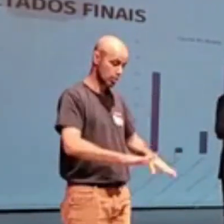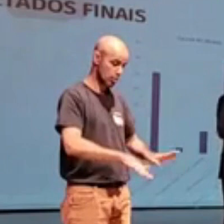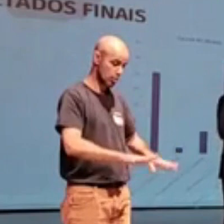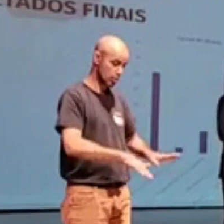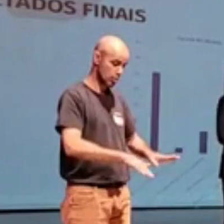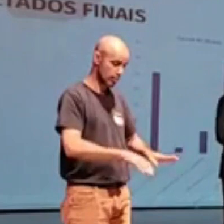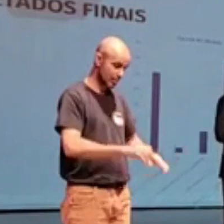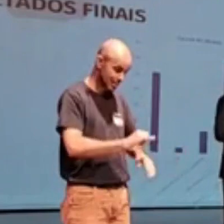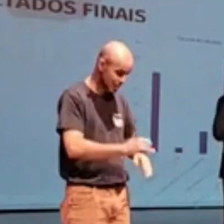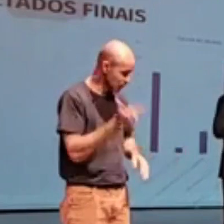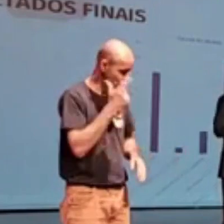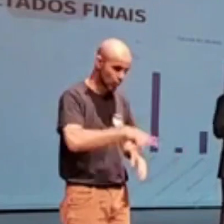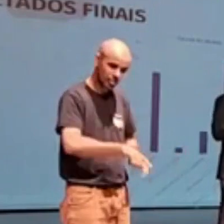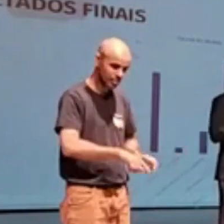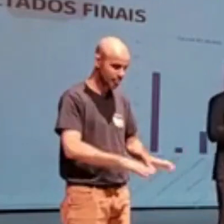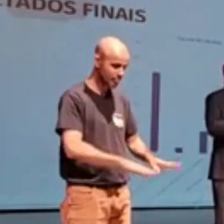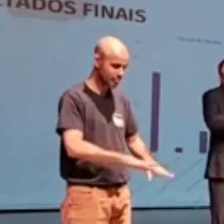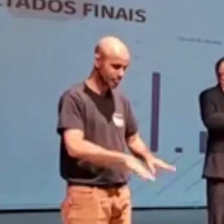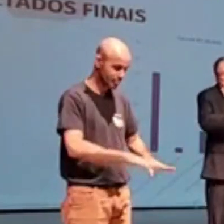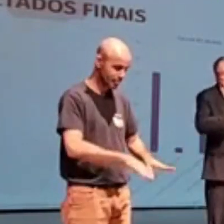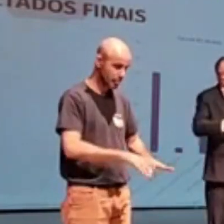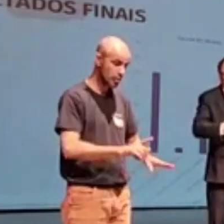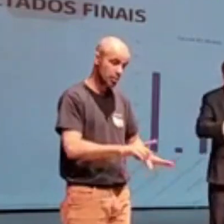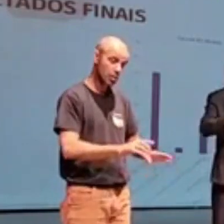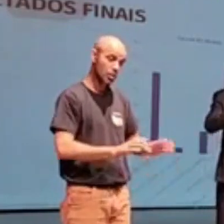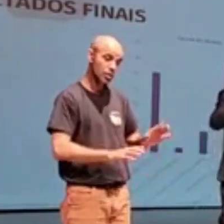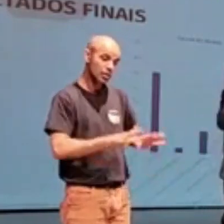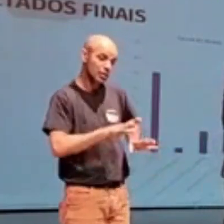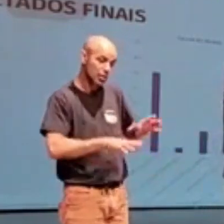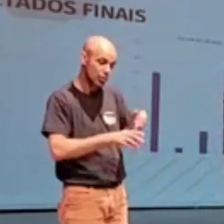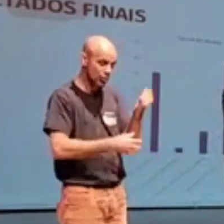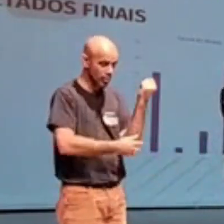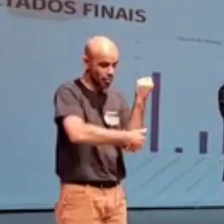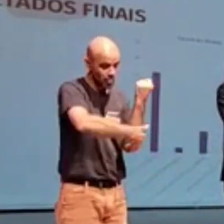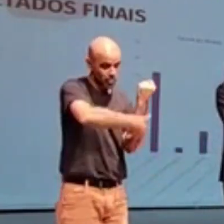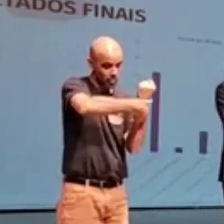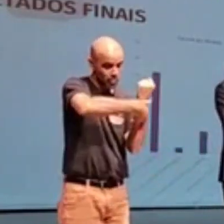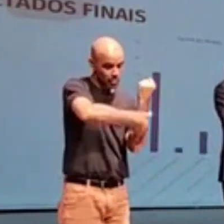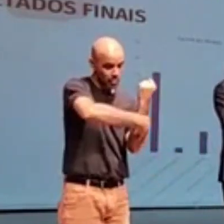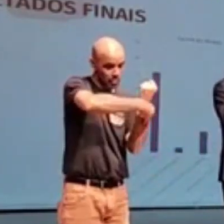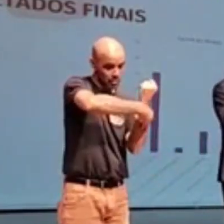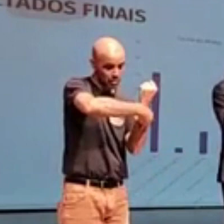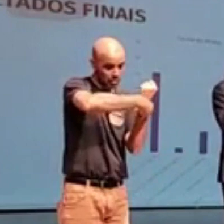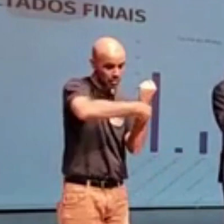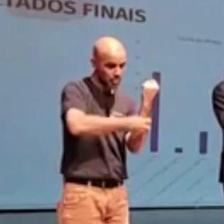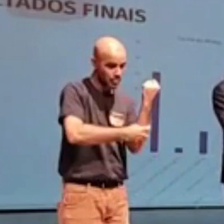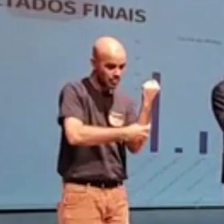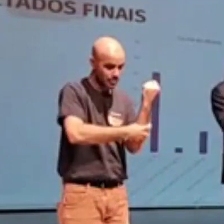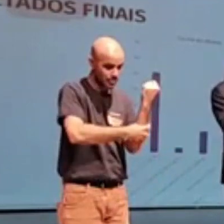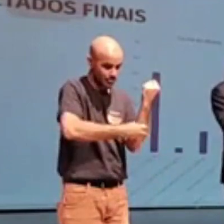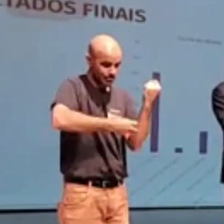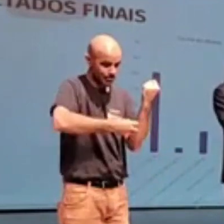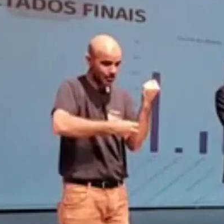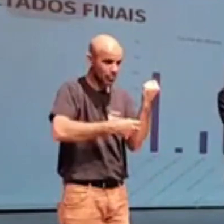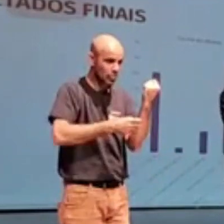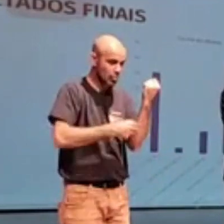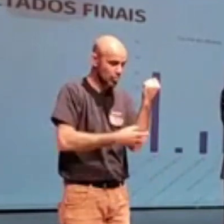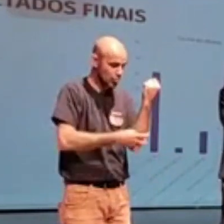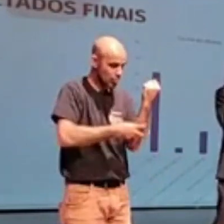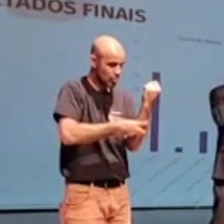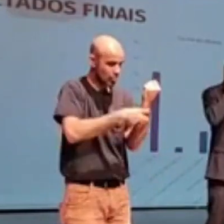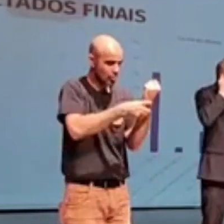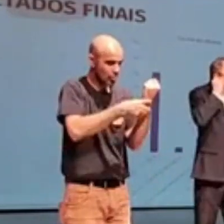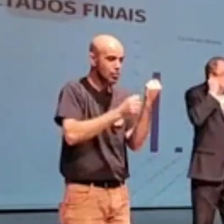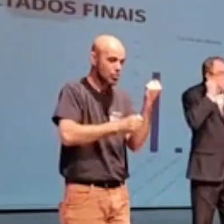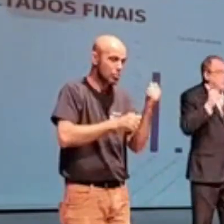Se não mexer o pé, pode ser que você corrige demais e puxou a medula, pode ser que um dos implantes dos grandes parafusos pode estar tocando na medula